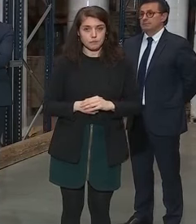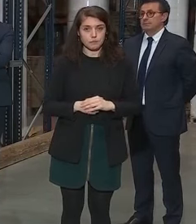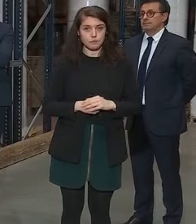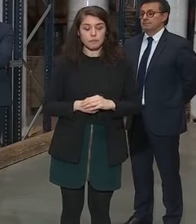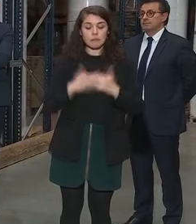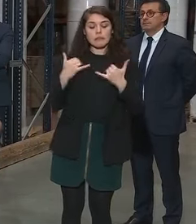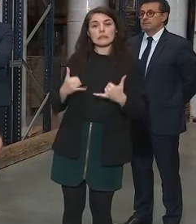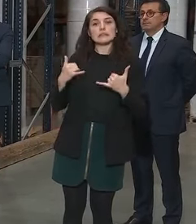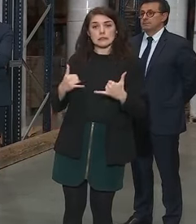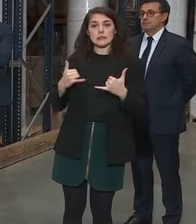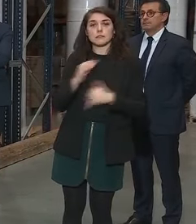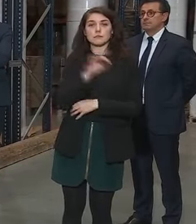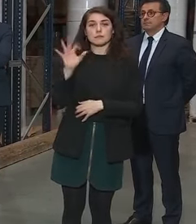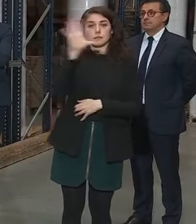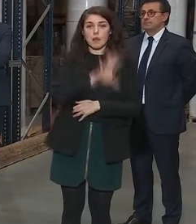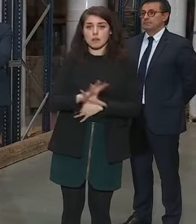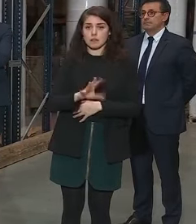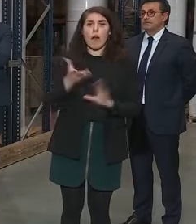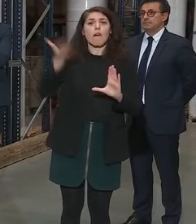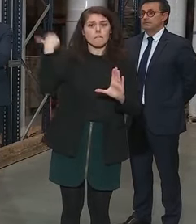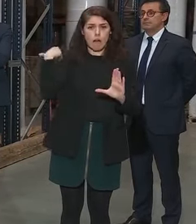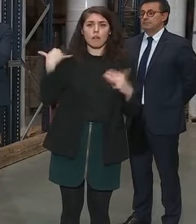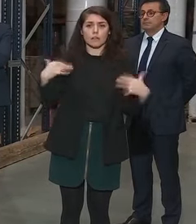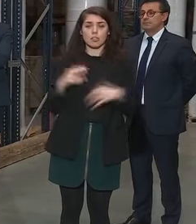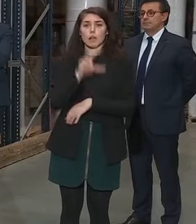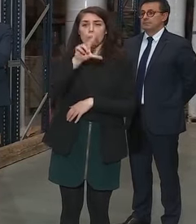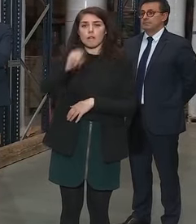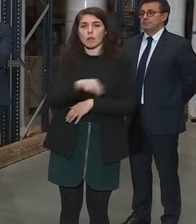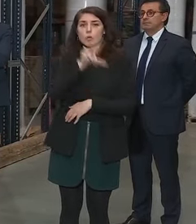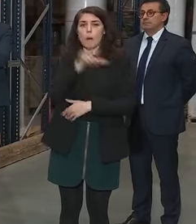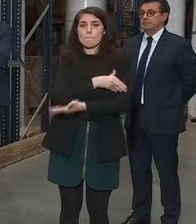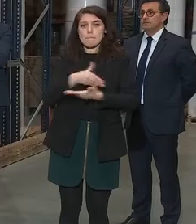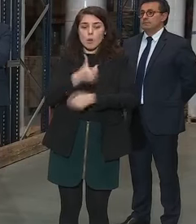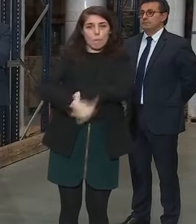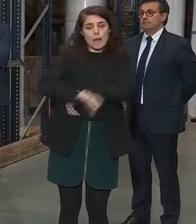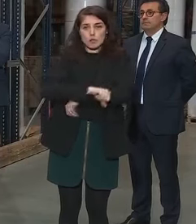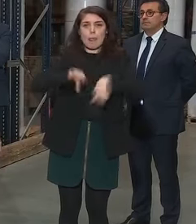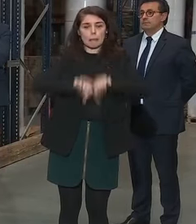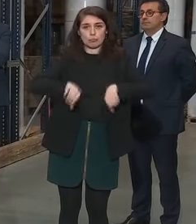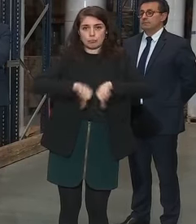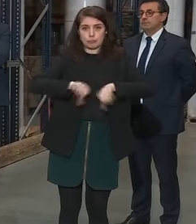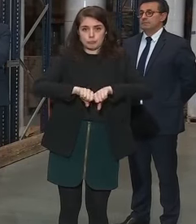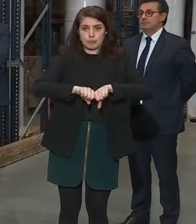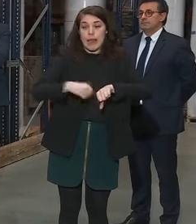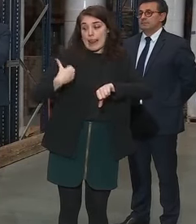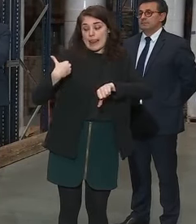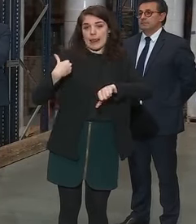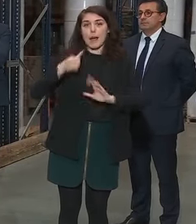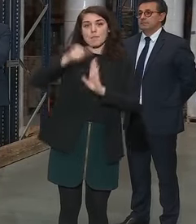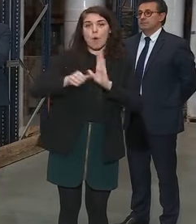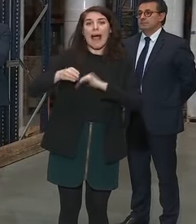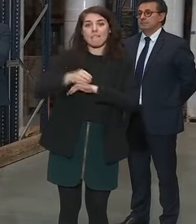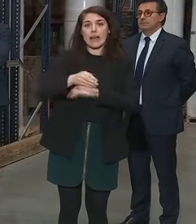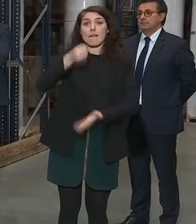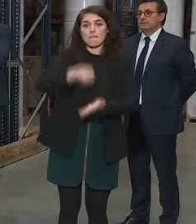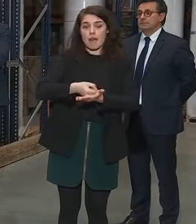produisions en France 3,3 millions de masques par semaine. Fin avril, nous serons à plus